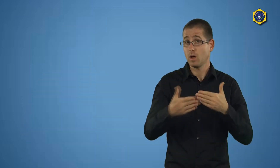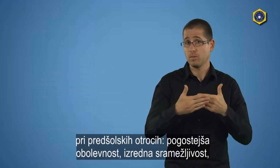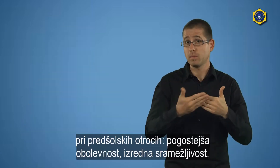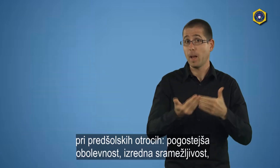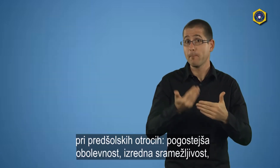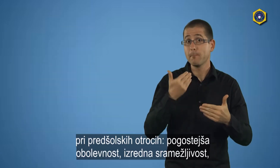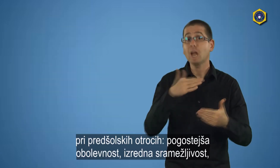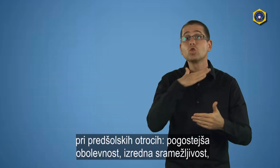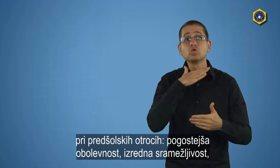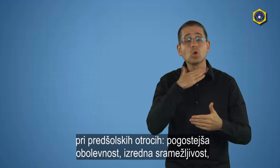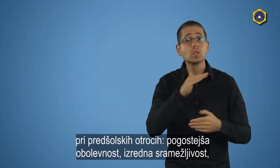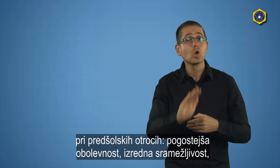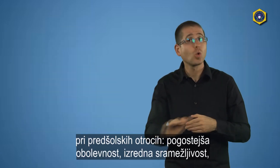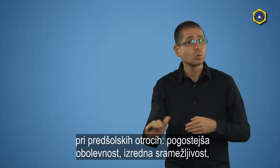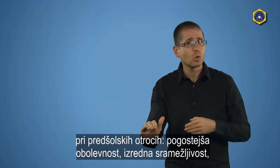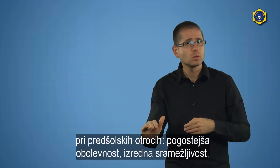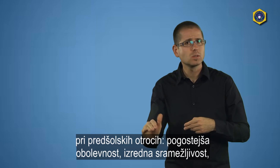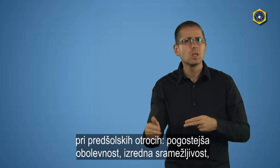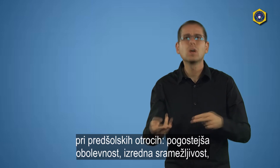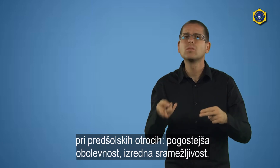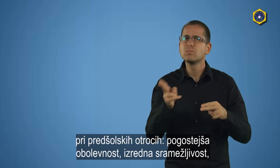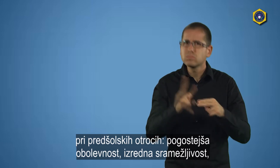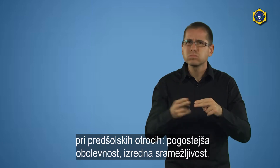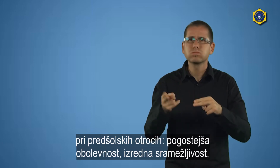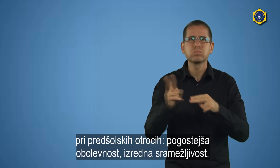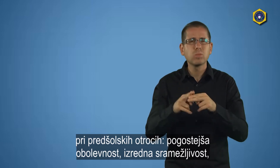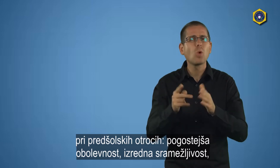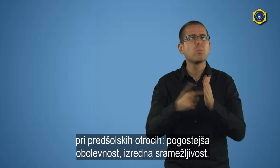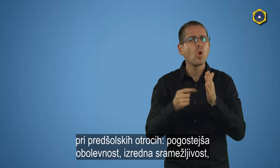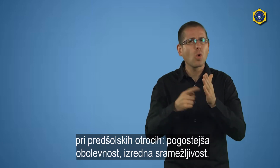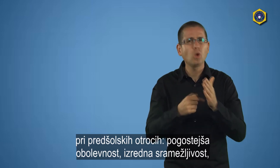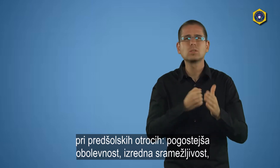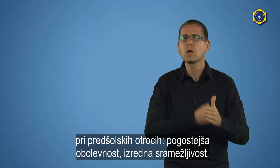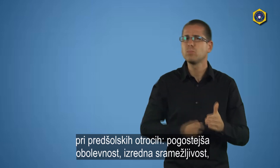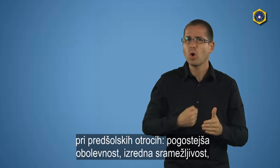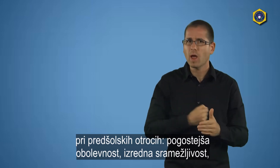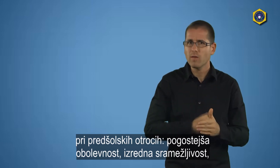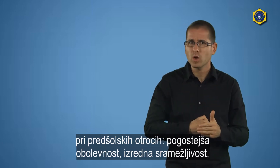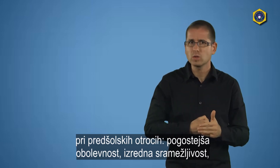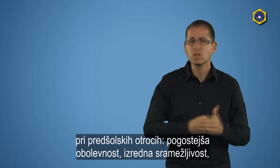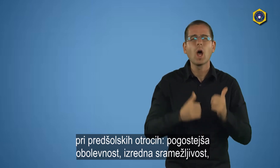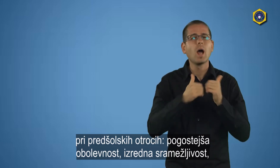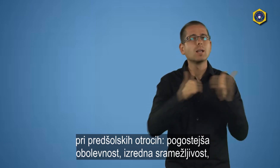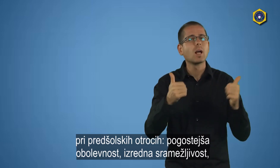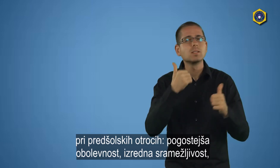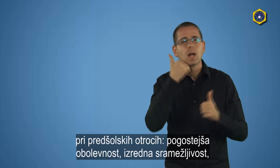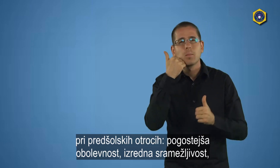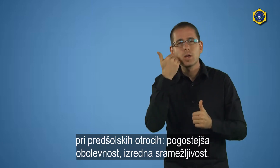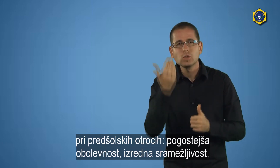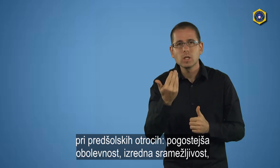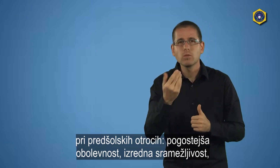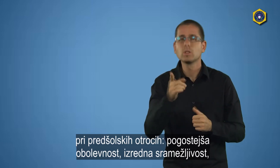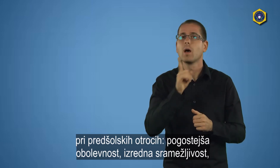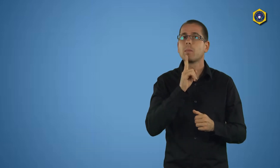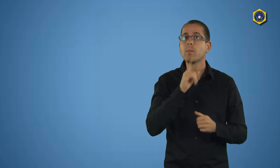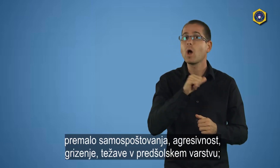Pri predšolskih otrocih pogostejša obolevnost, izredna sramežljivost,